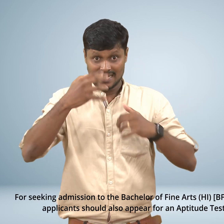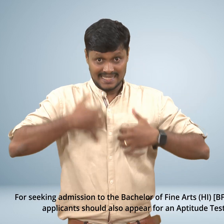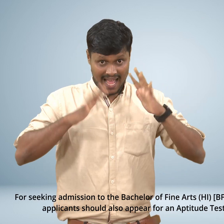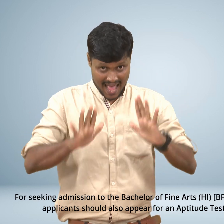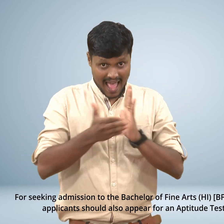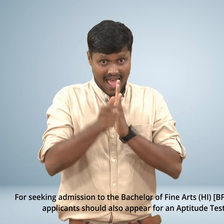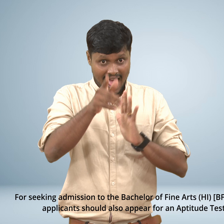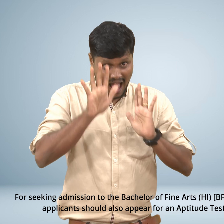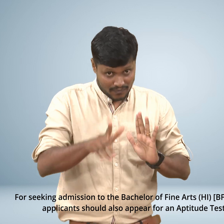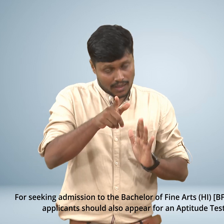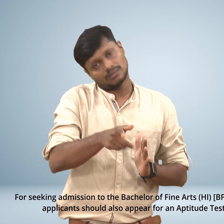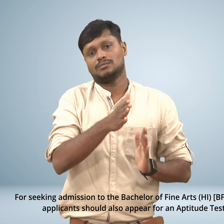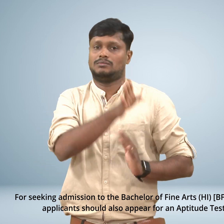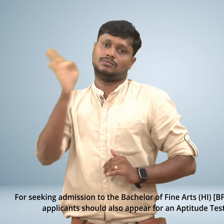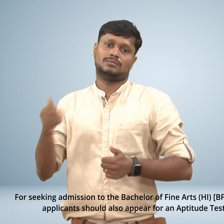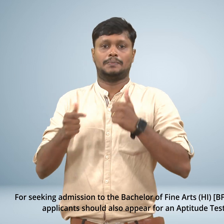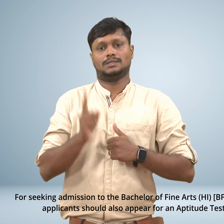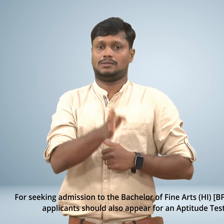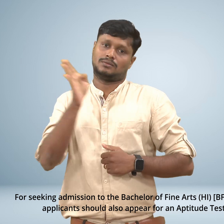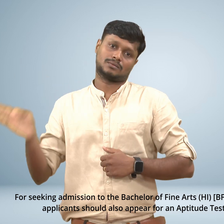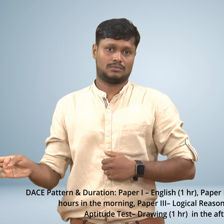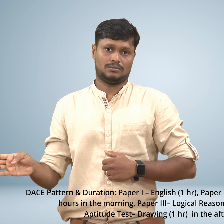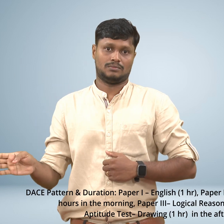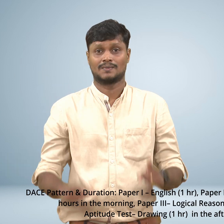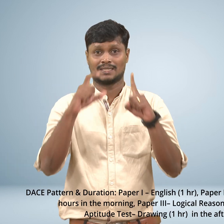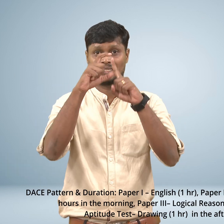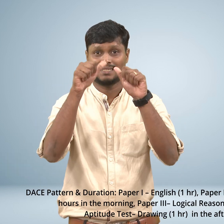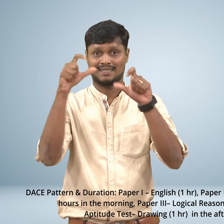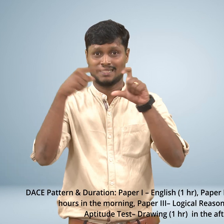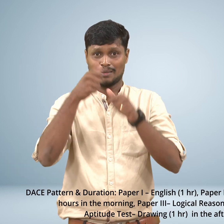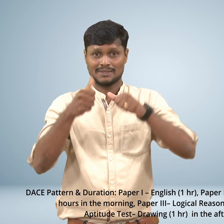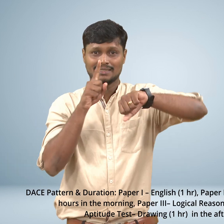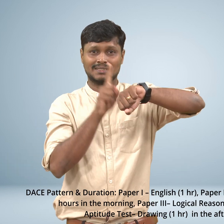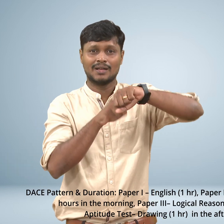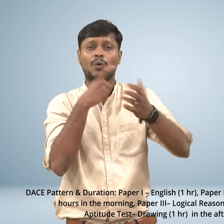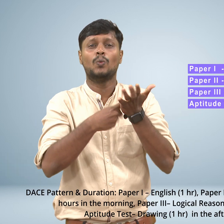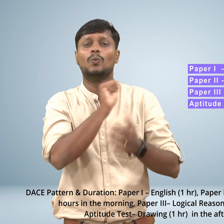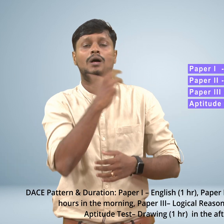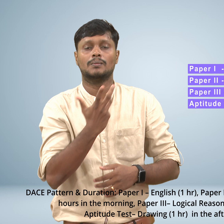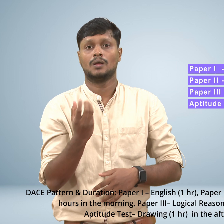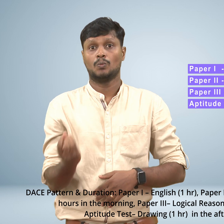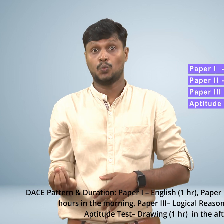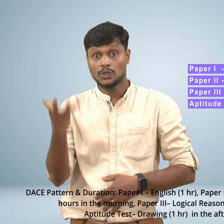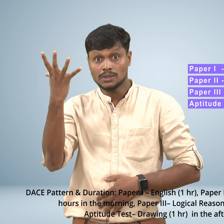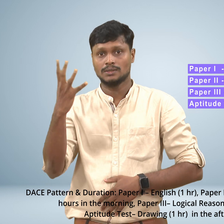അഥവാ ചിത്രരചന അഭിരുചി പരീക്ഷ കൂടി നടക്കുന്നതാണ്. ഓരോ എക്സാമിൻ്റെയും സമയപരിധി: രാവിലെ 1